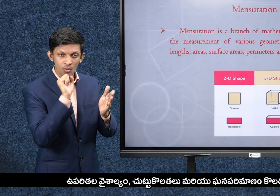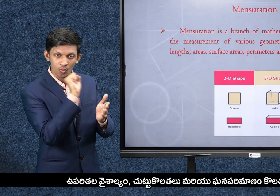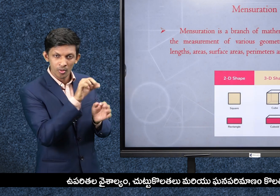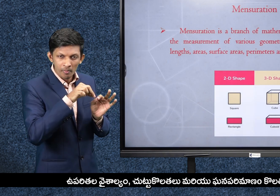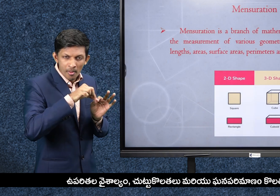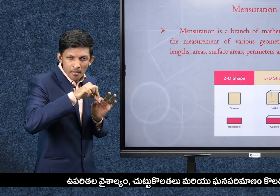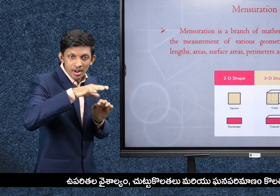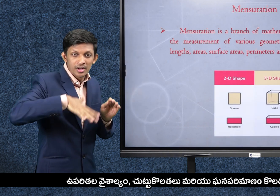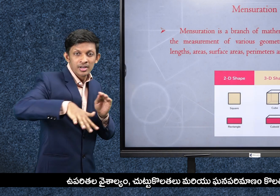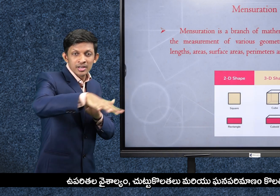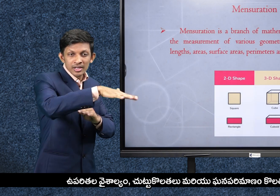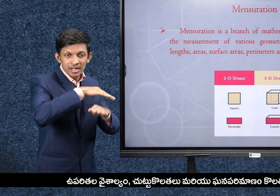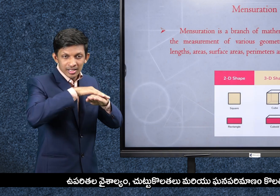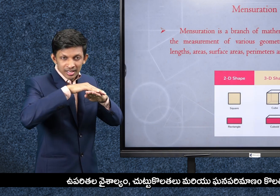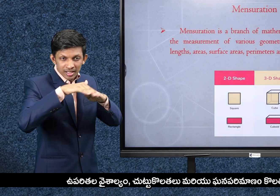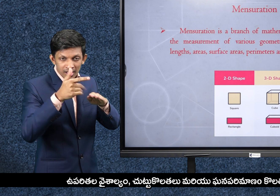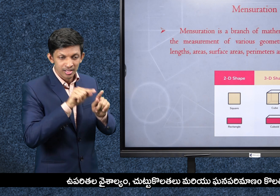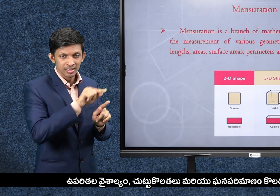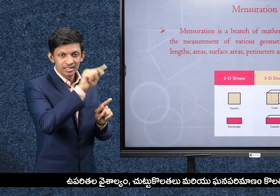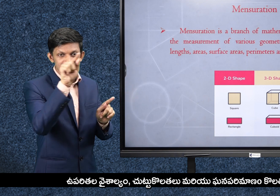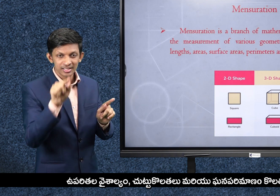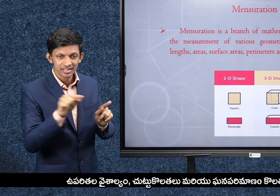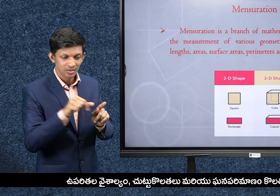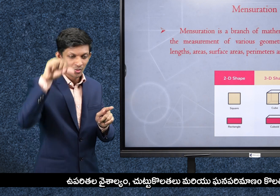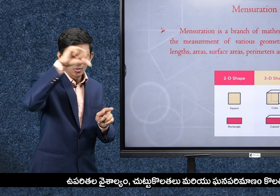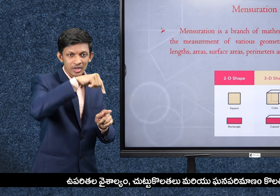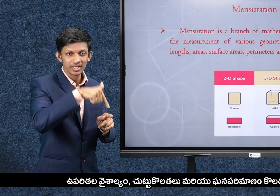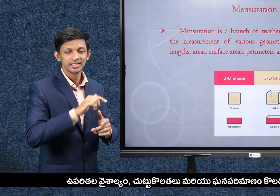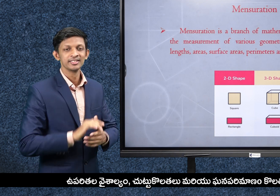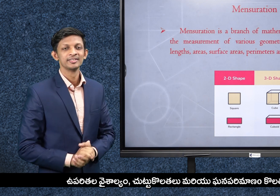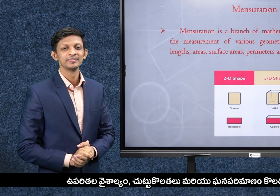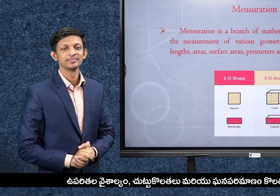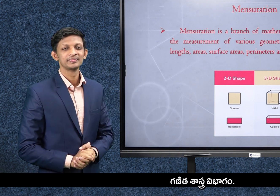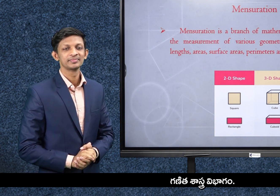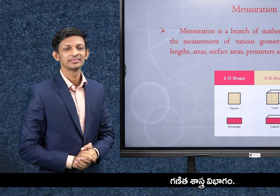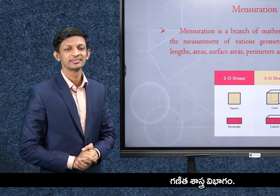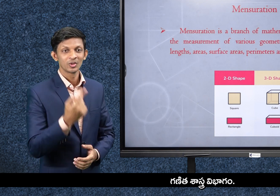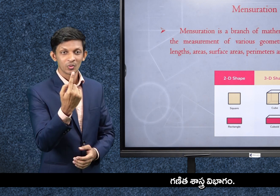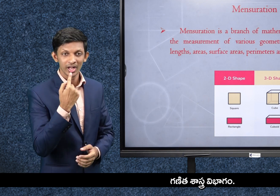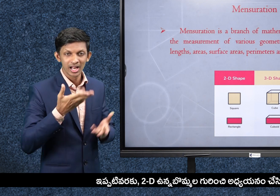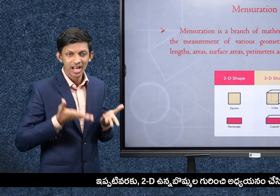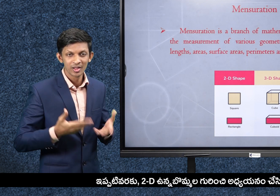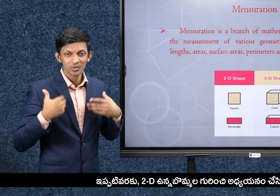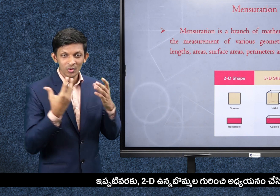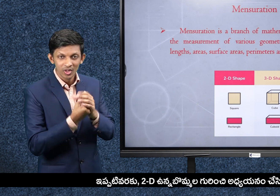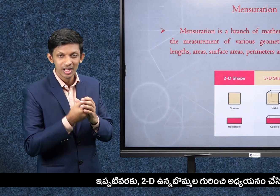వైశాల్యం, చుట్టుకొలతలు మరియు ఘన పరిమాణం కొలతతో వ్యవహరించే గణిత శాస్త్ర విభాగం. ఇప్పటి వరకు